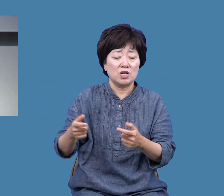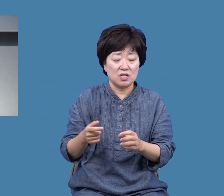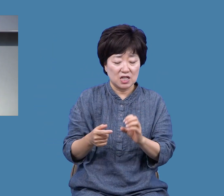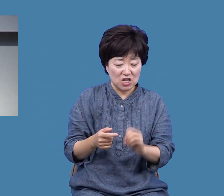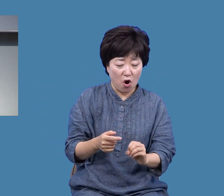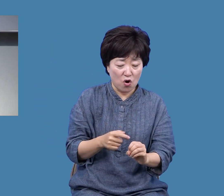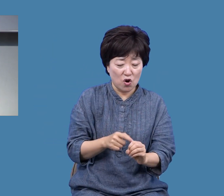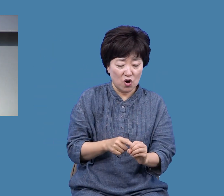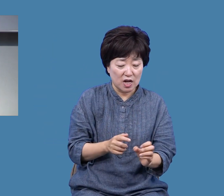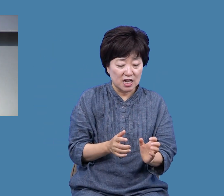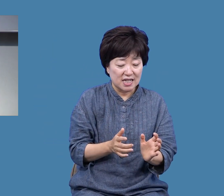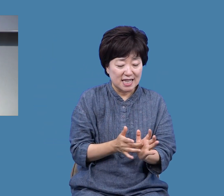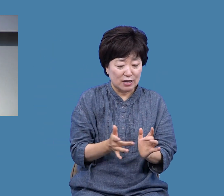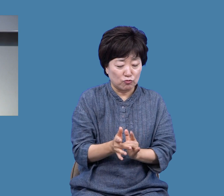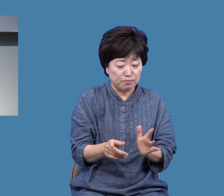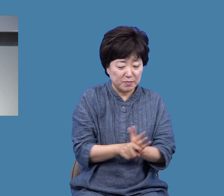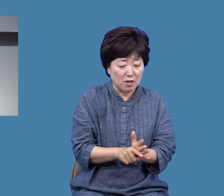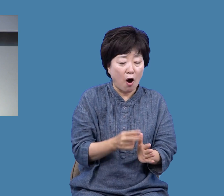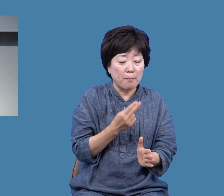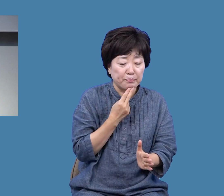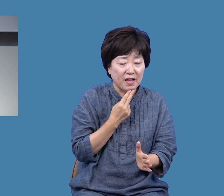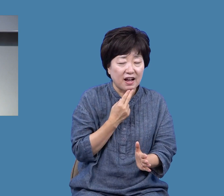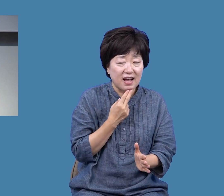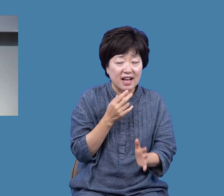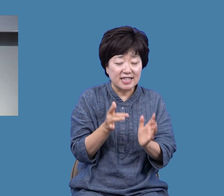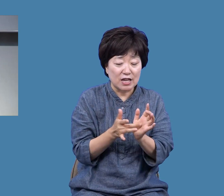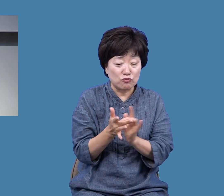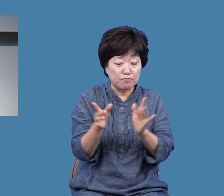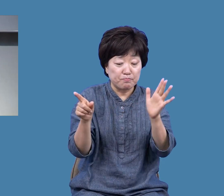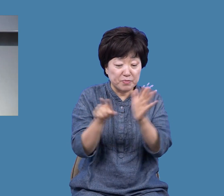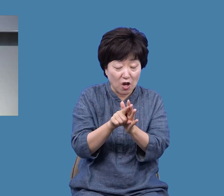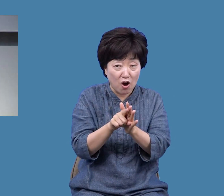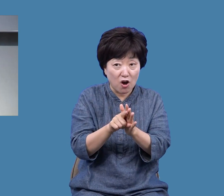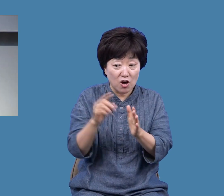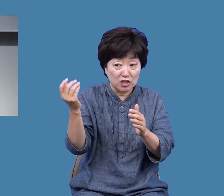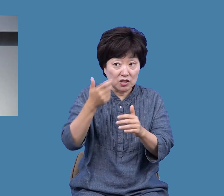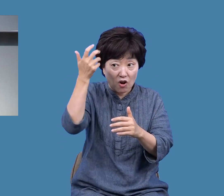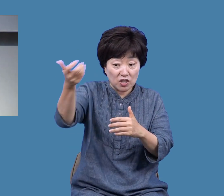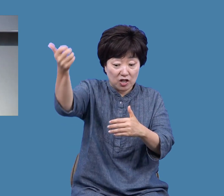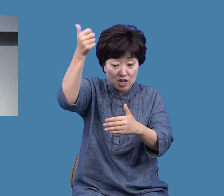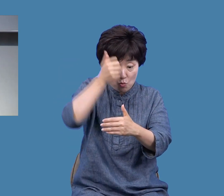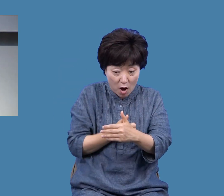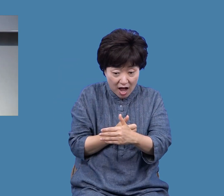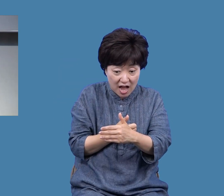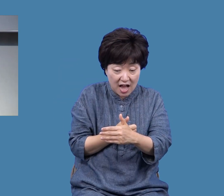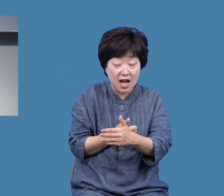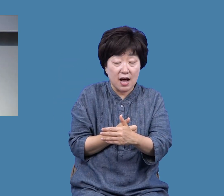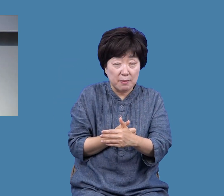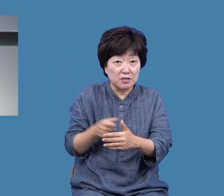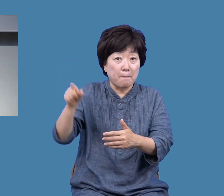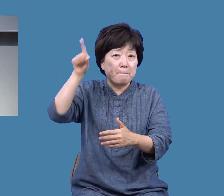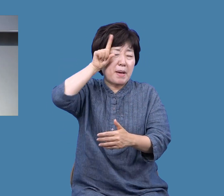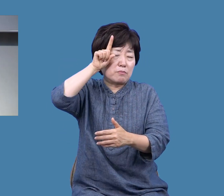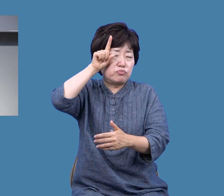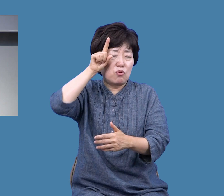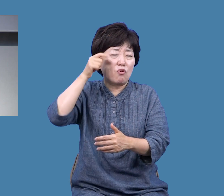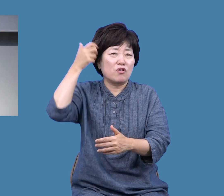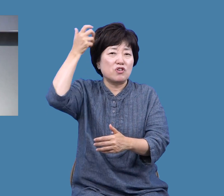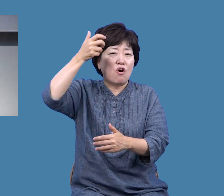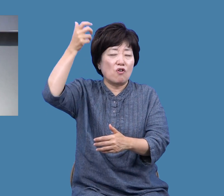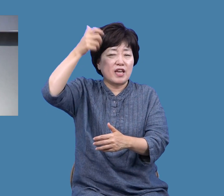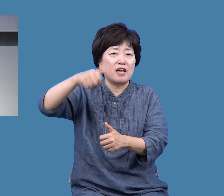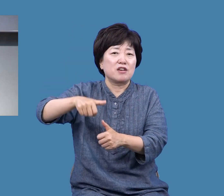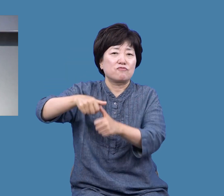안에 계시느냐 계시지 않느냐 하는 OX 문제예요. 그래서 영의 구원은요 점진적으로 이루어지는